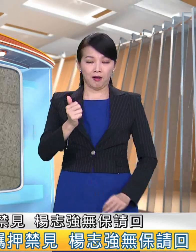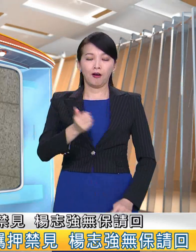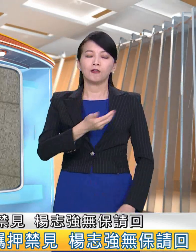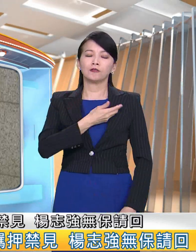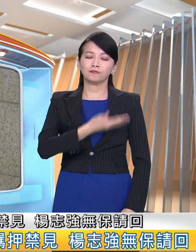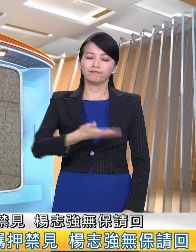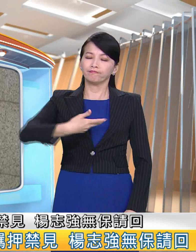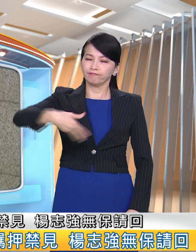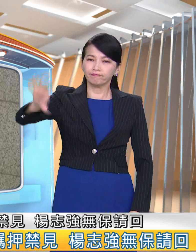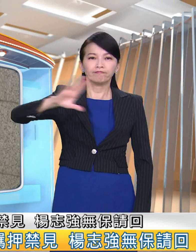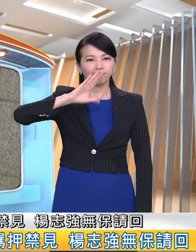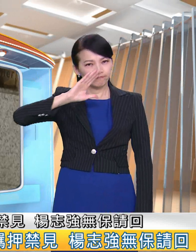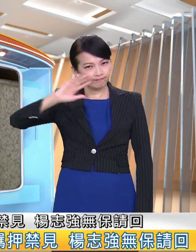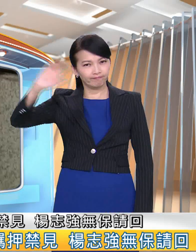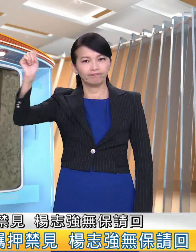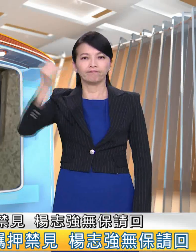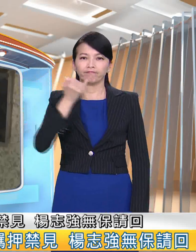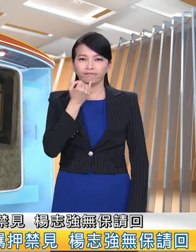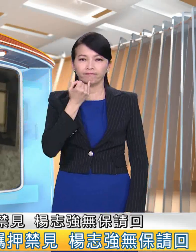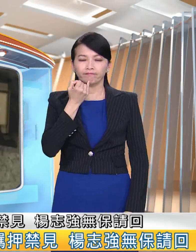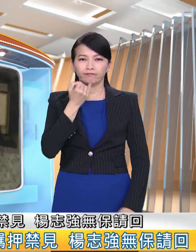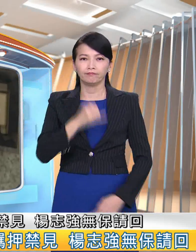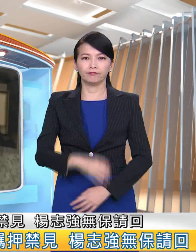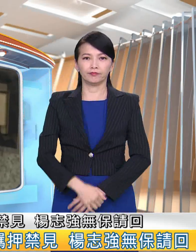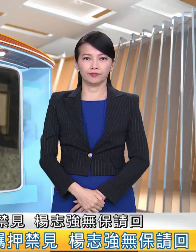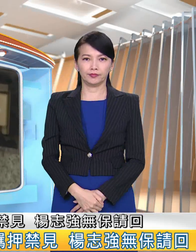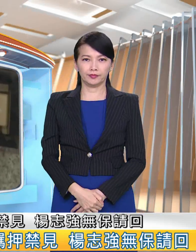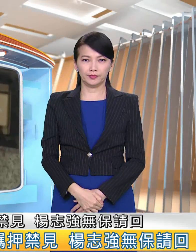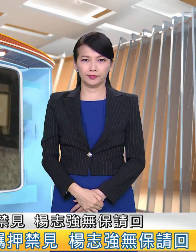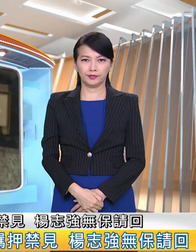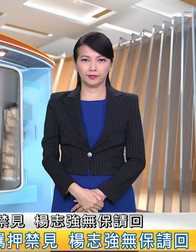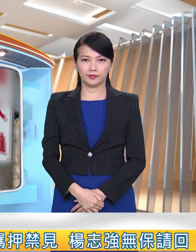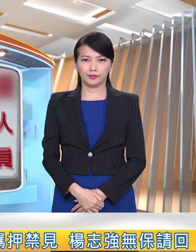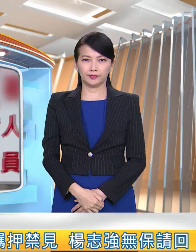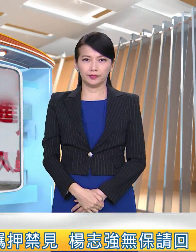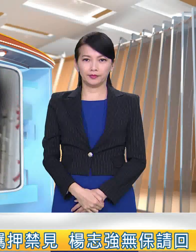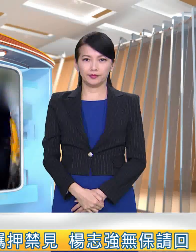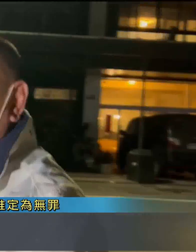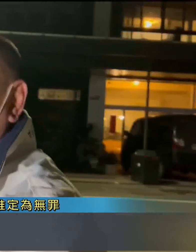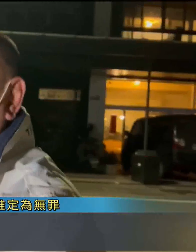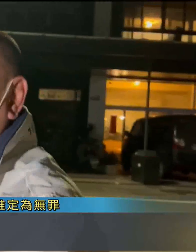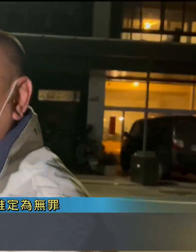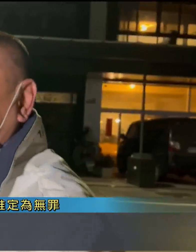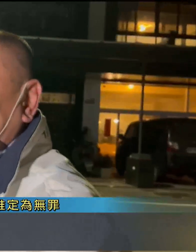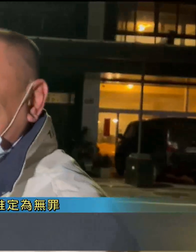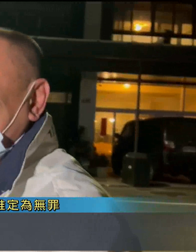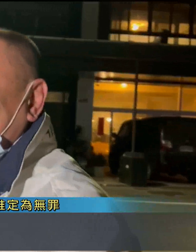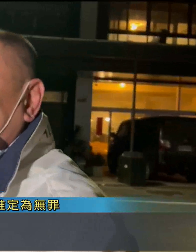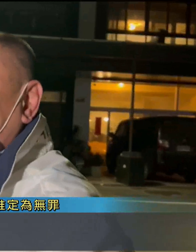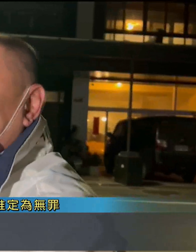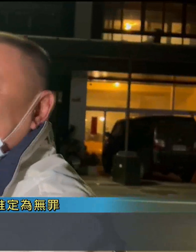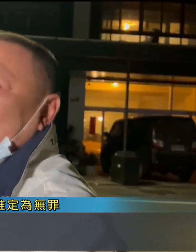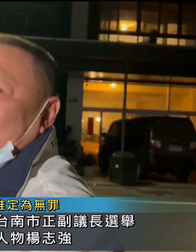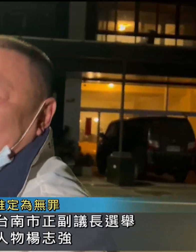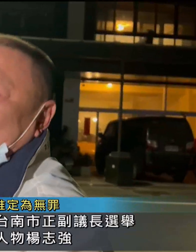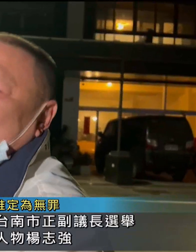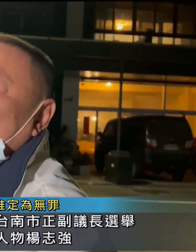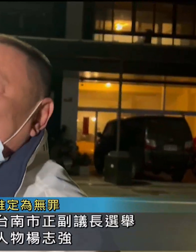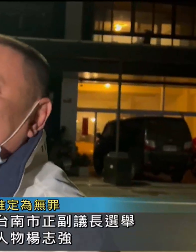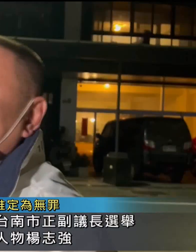郭在清羁押禁见，杨志强无保请回。 微笑对镜头比赞，他是被怀疑涉入台